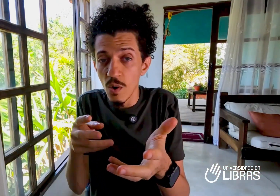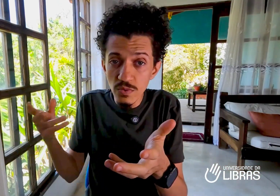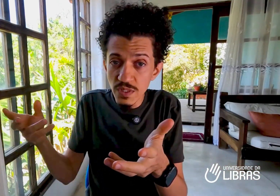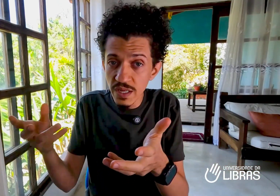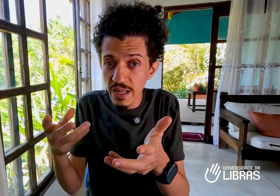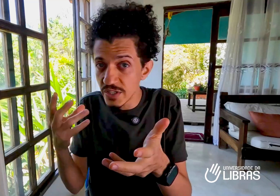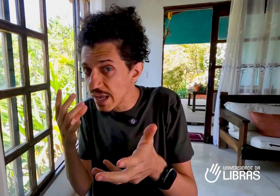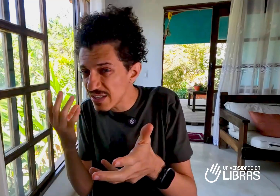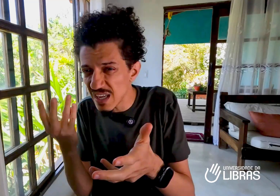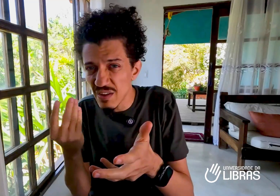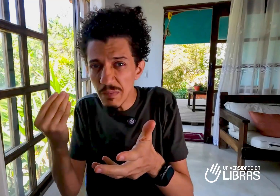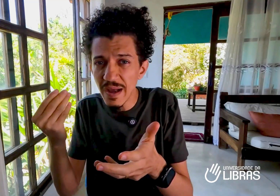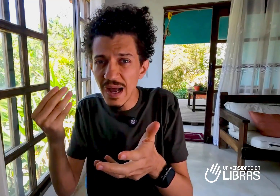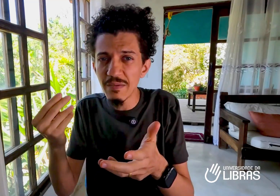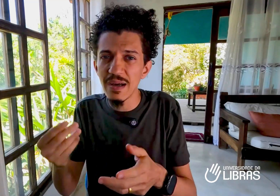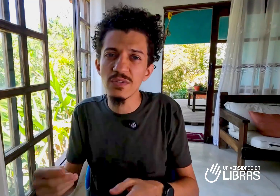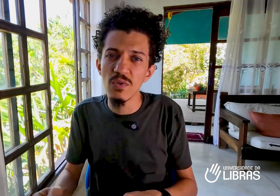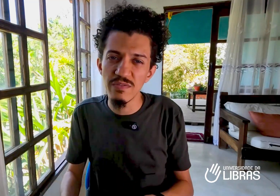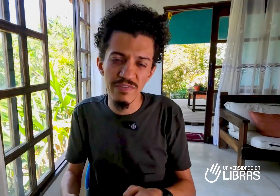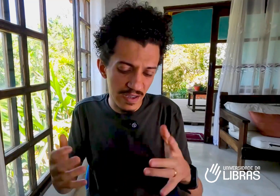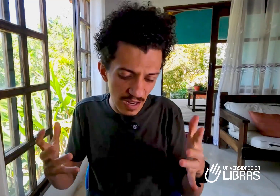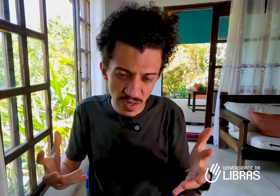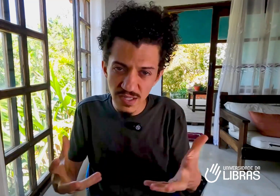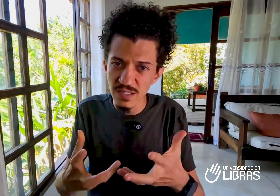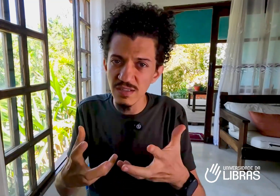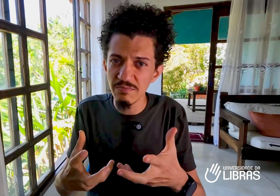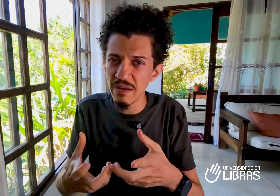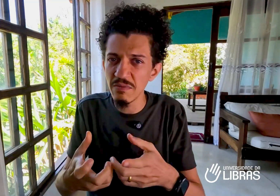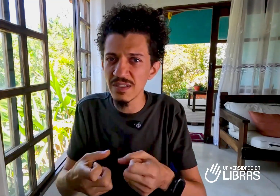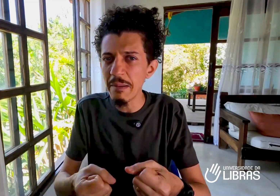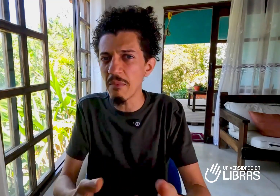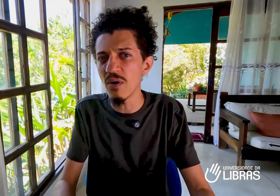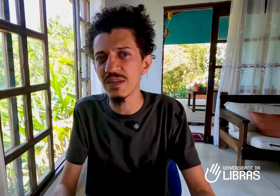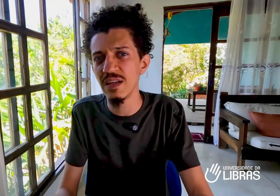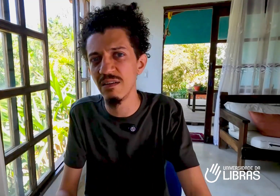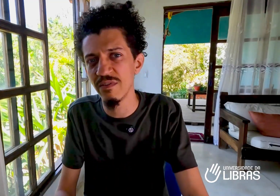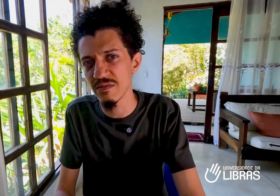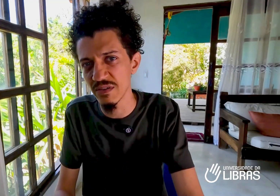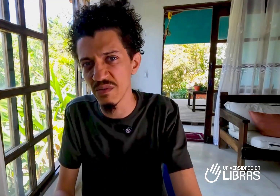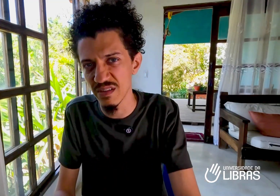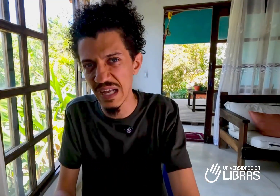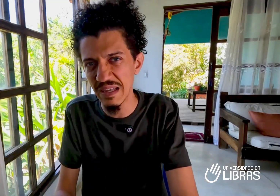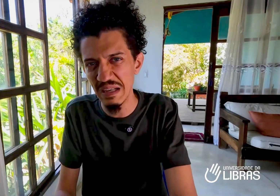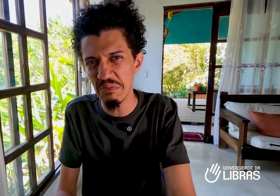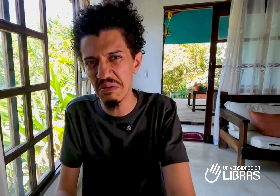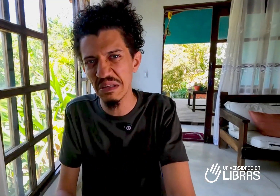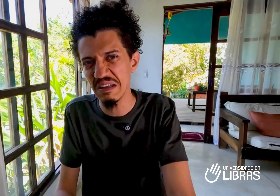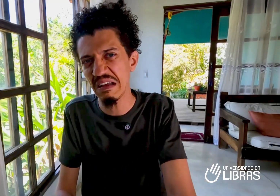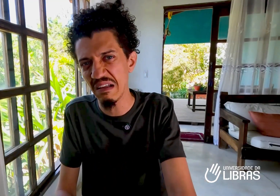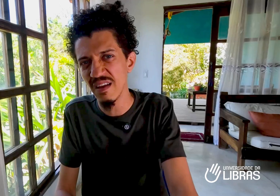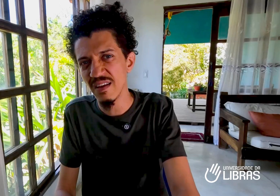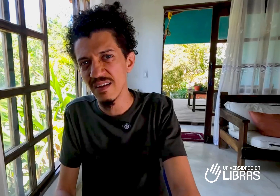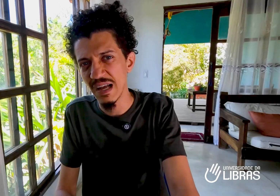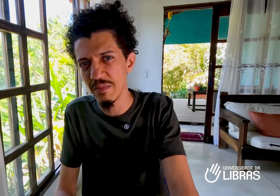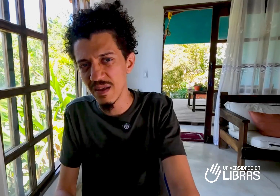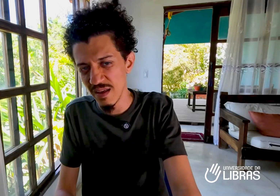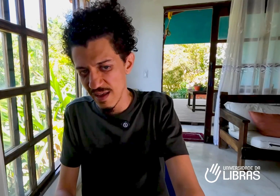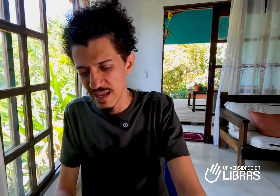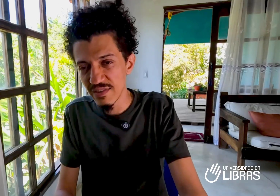Outros ingredientes já tem uma pegada mais doce. Vai ficar aquela coisa assim, meio que cebosa ali no final das contas, sabe? Aquele bolo que você quer, sabe? Que às vezes você